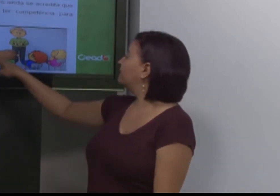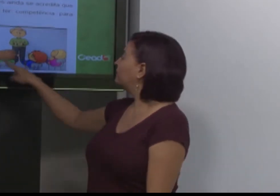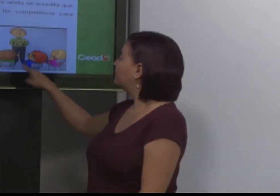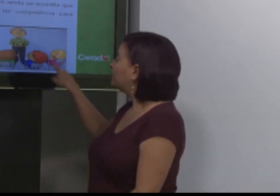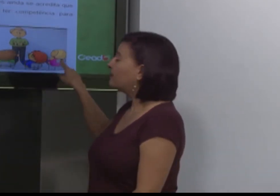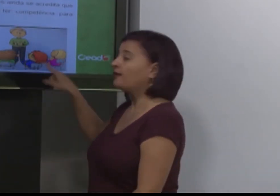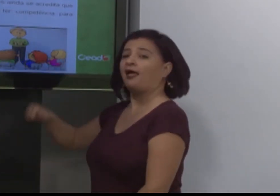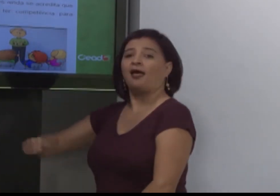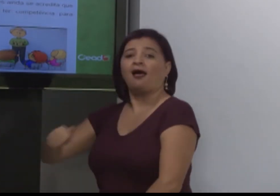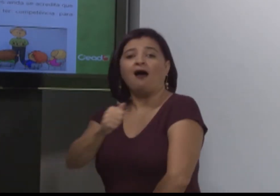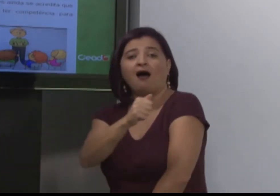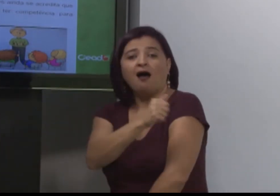menina,